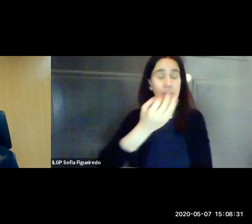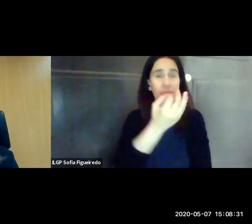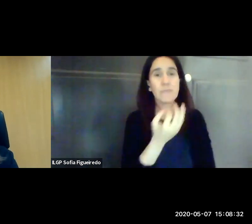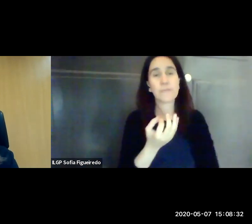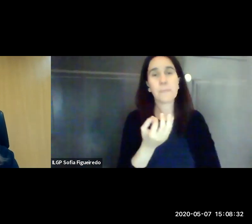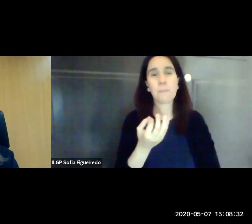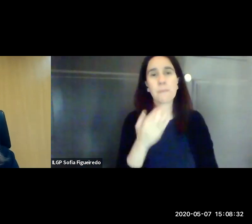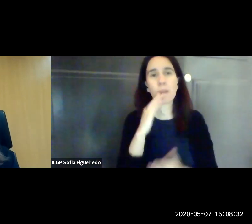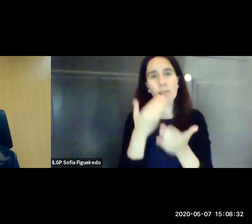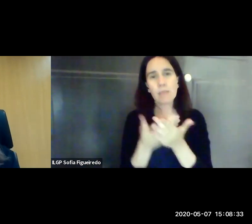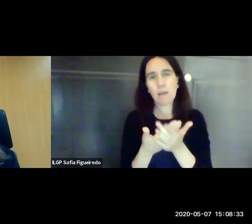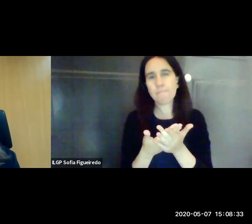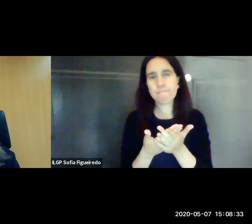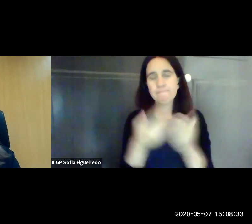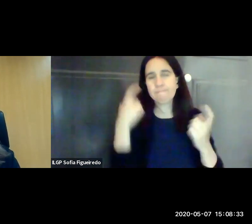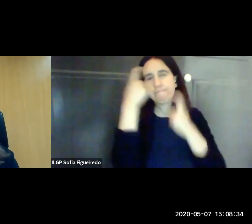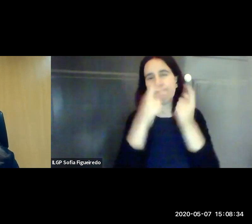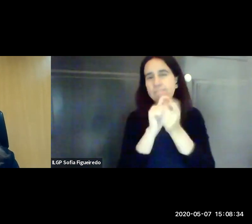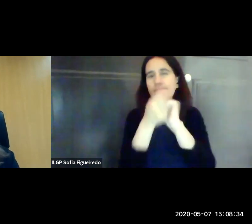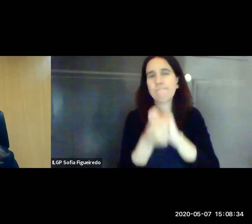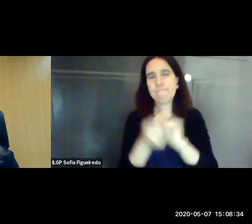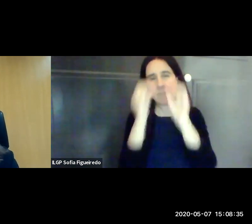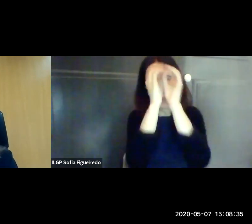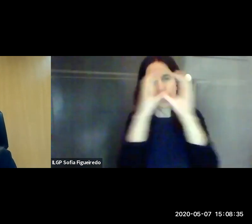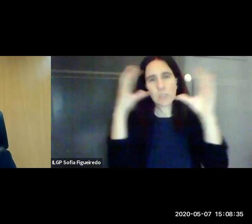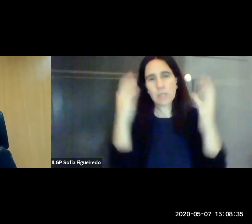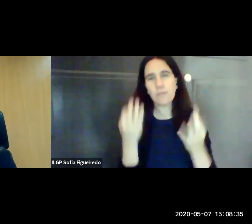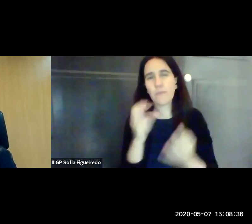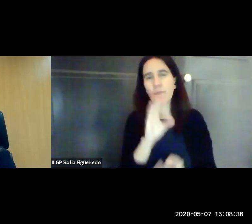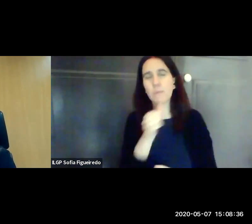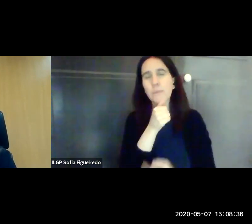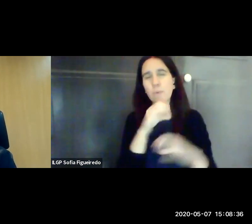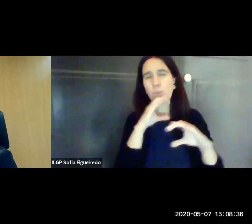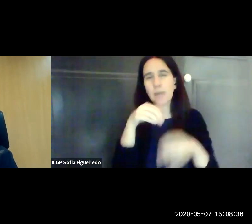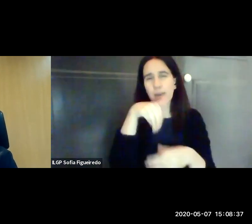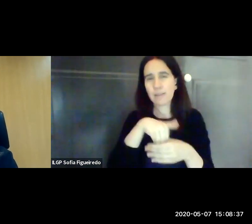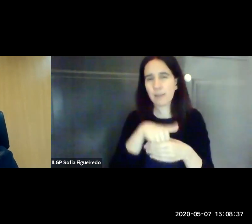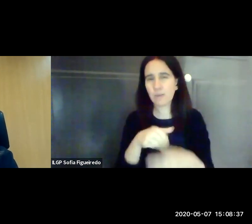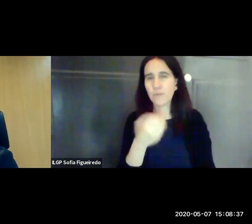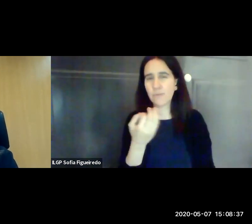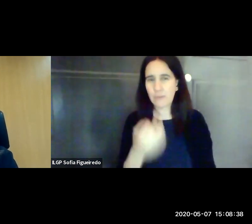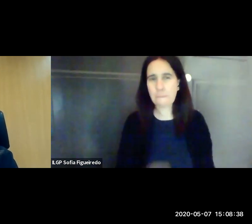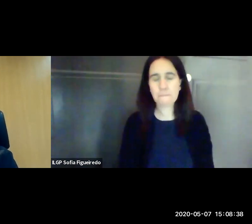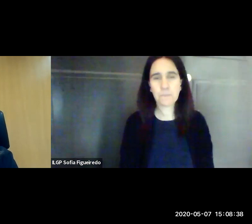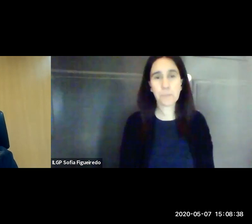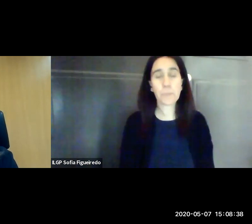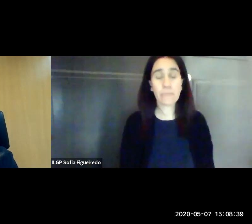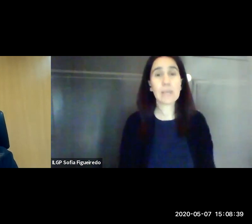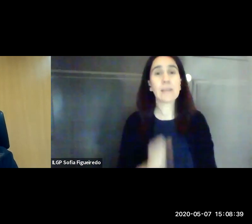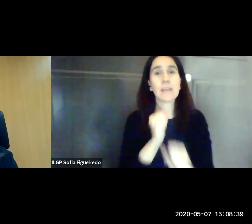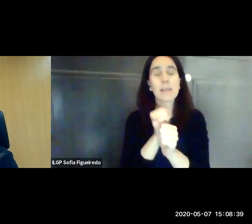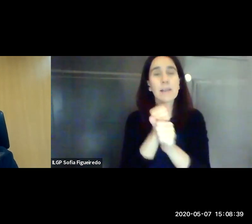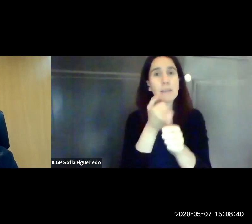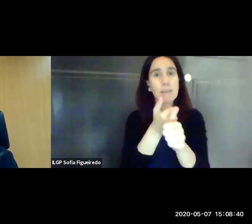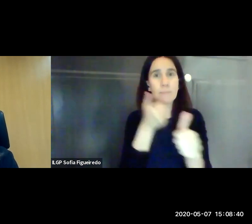forma vem repensar aqui alguns conceitos e algumas formas de comunicar internamente. O